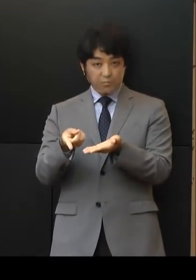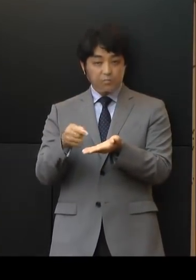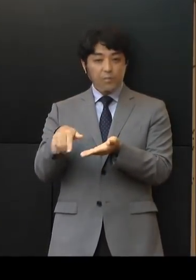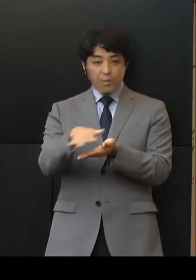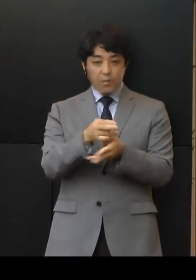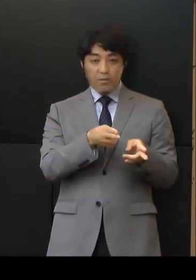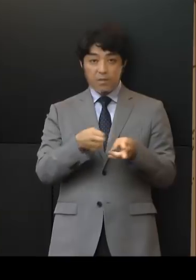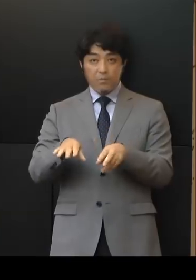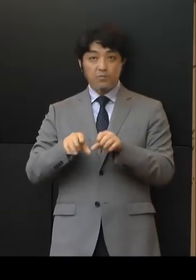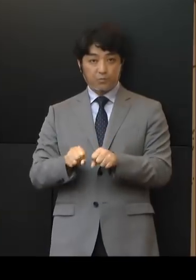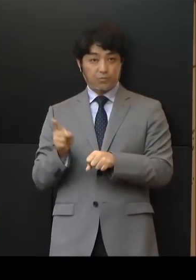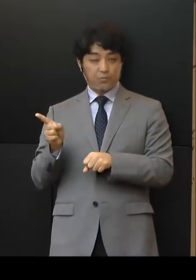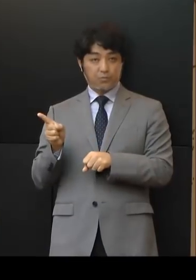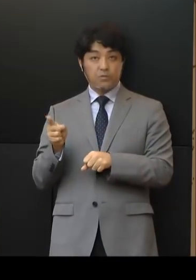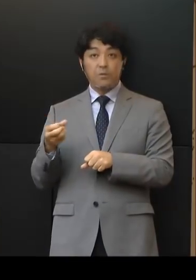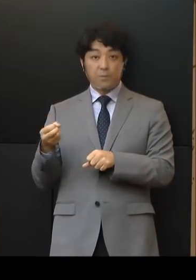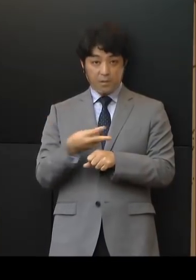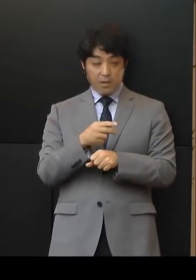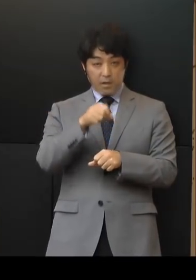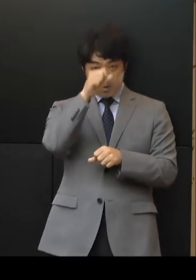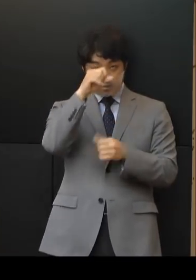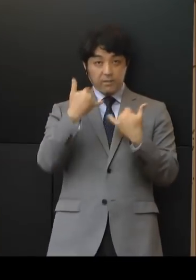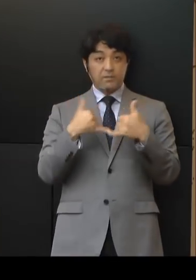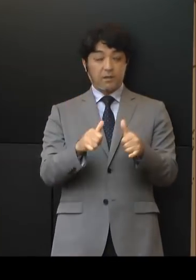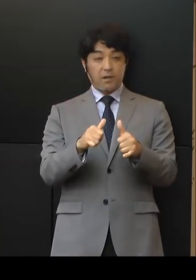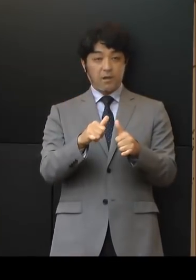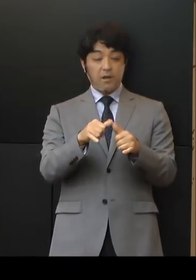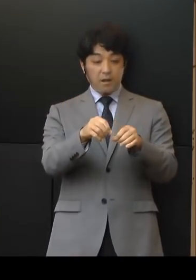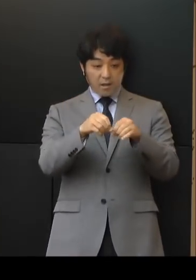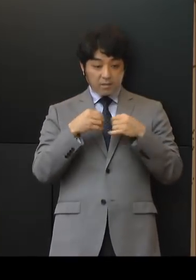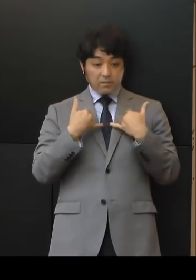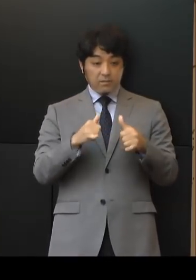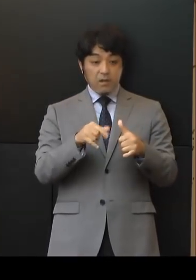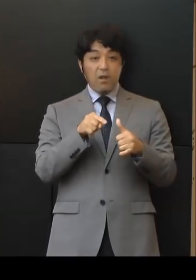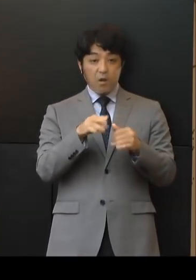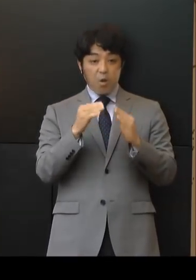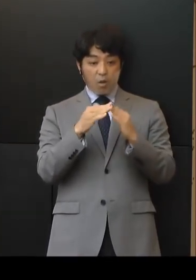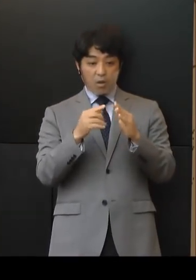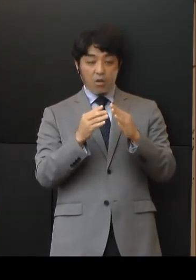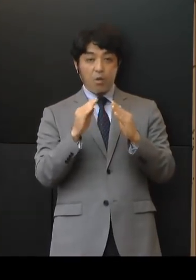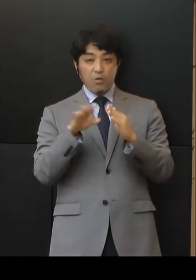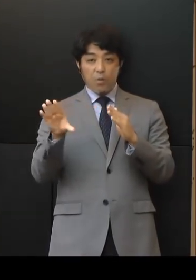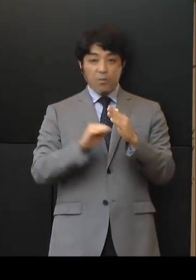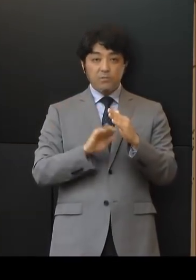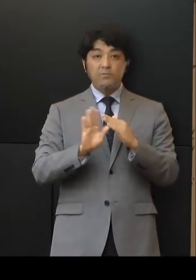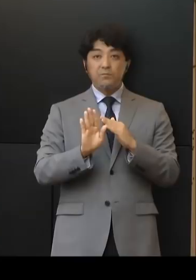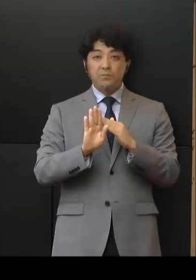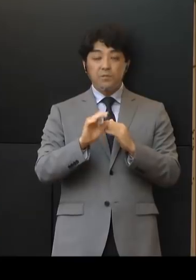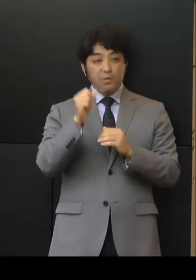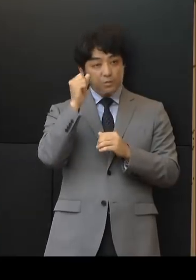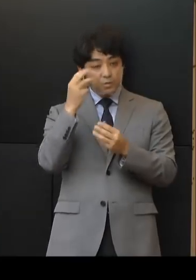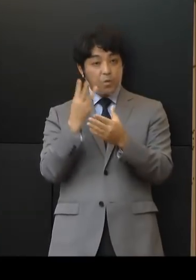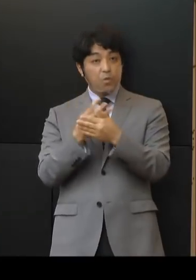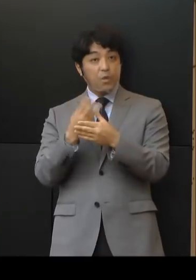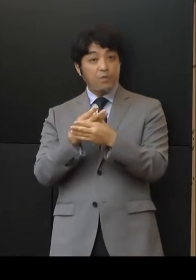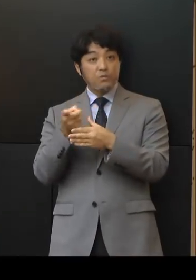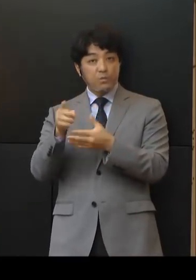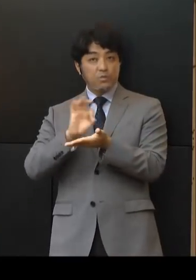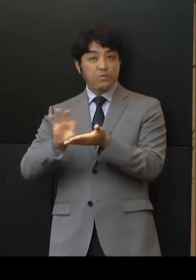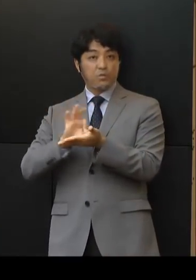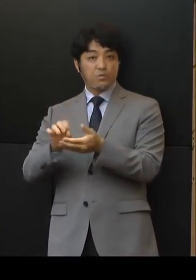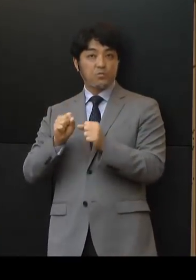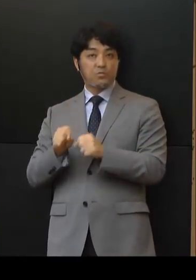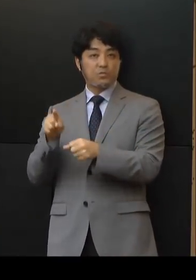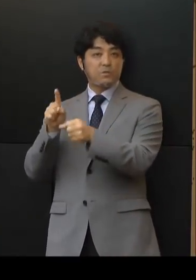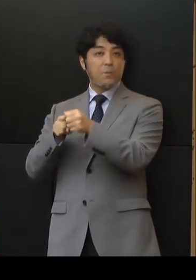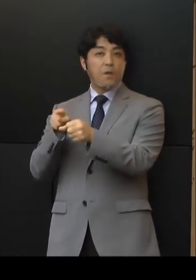するとともに、感染者の治療にあたる医療従事者が自宅に戻らず宿泊施設を利用できるよう必要